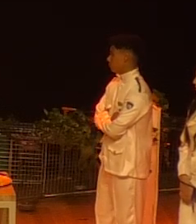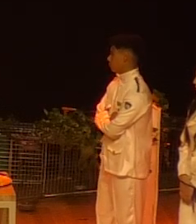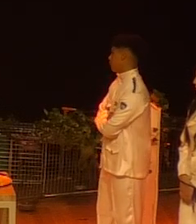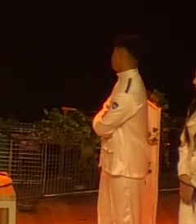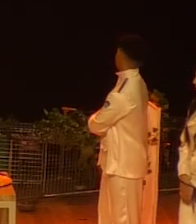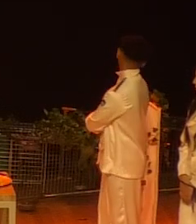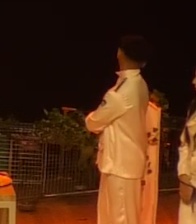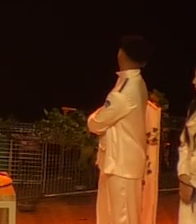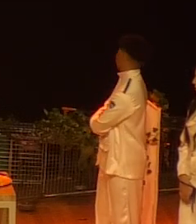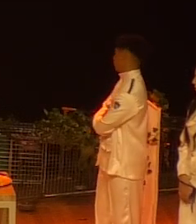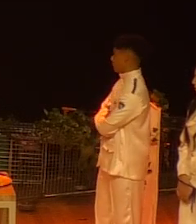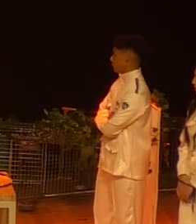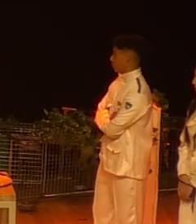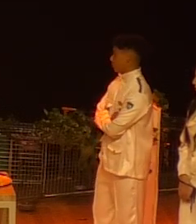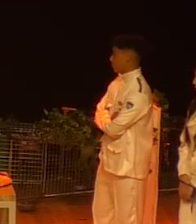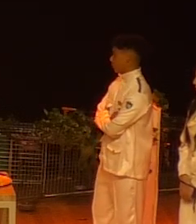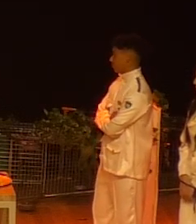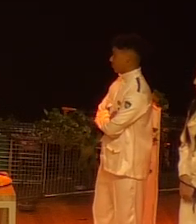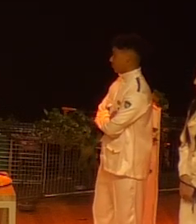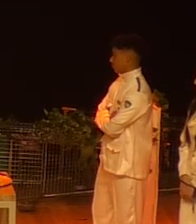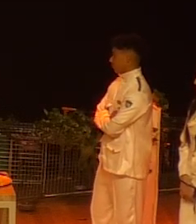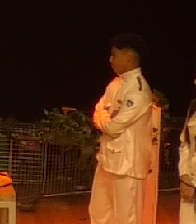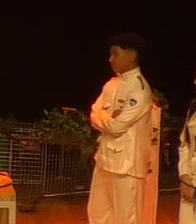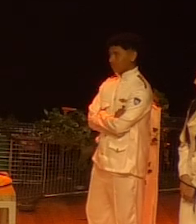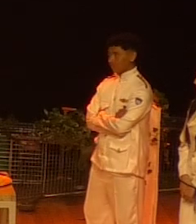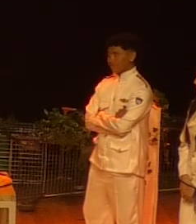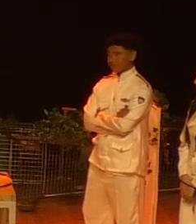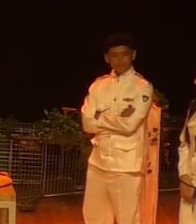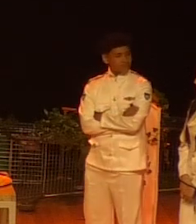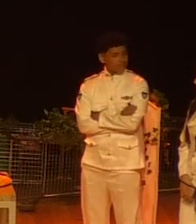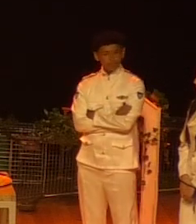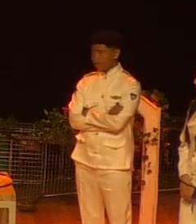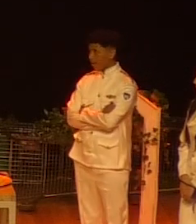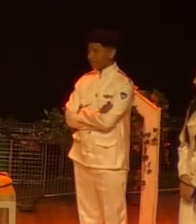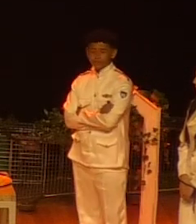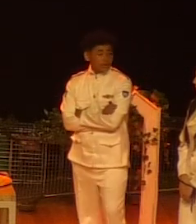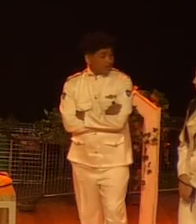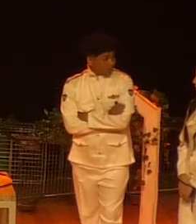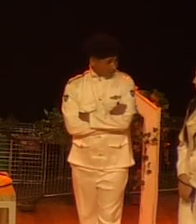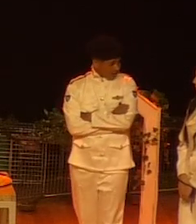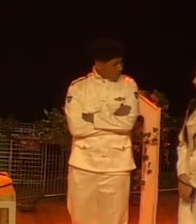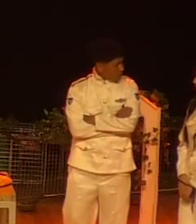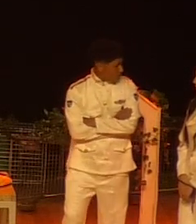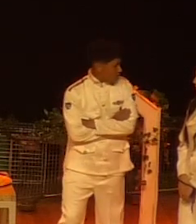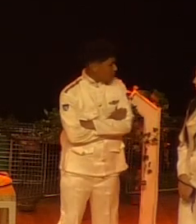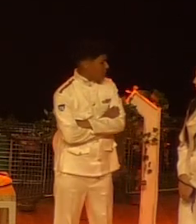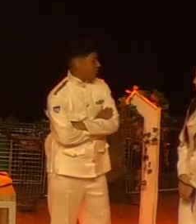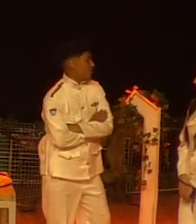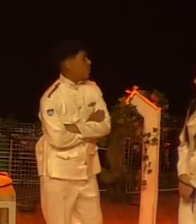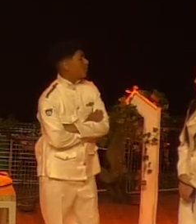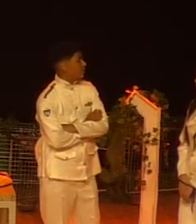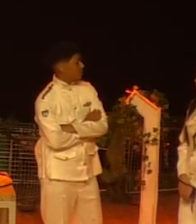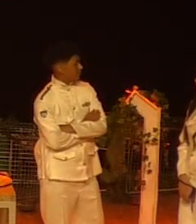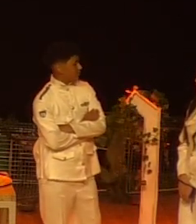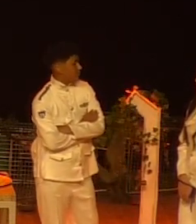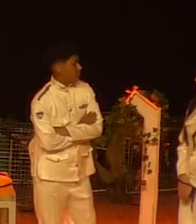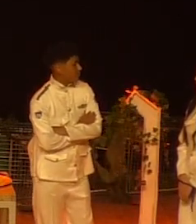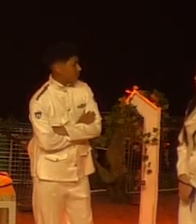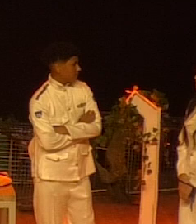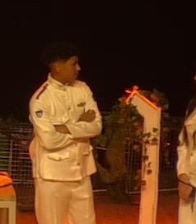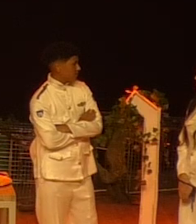É melhor convidá-los para almoçar. É melhor convidá-los para almoçar. O que é que vocês acham? Vocês almoçam com a gente, não